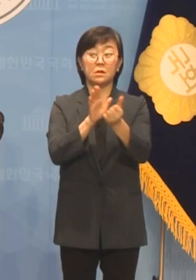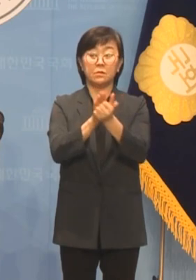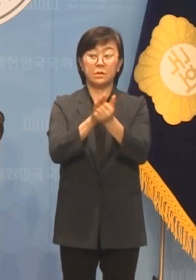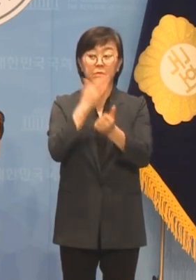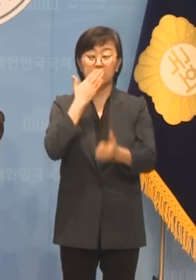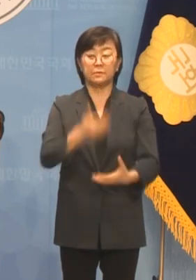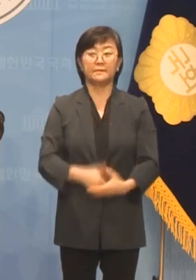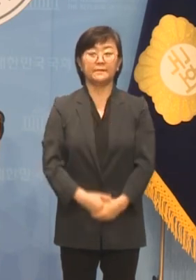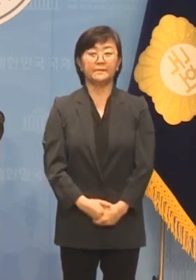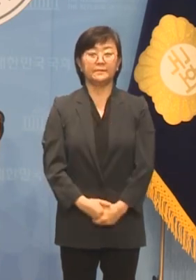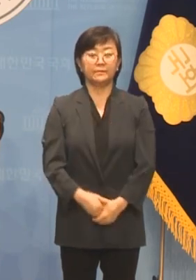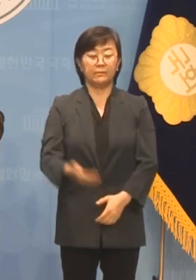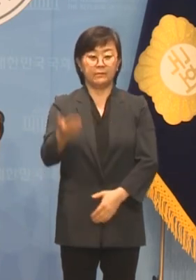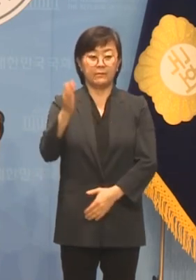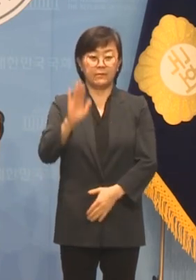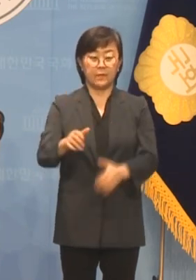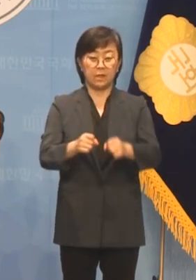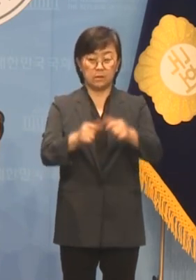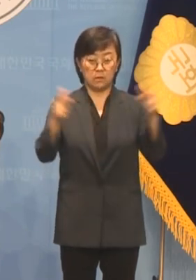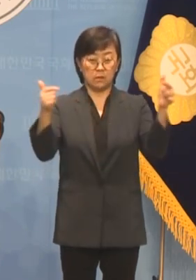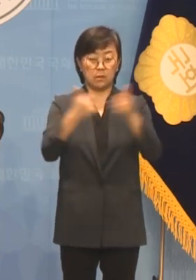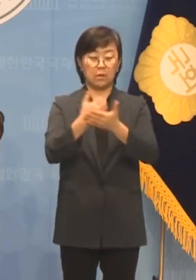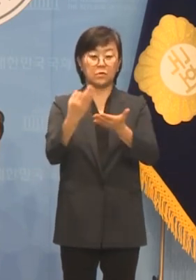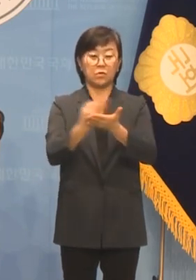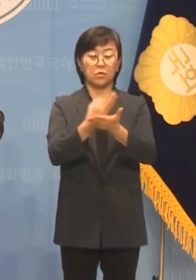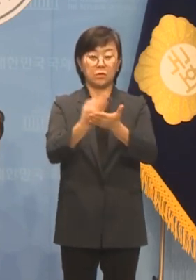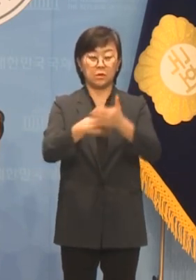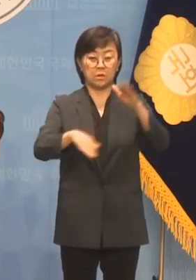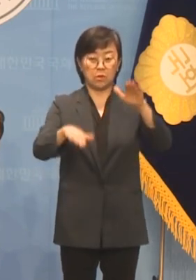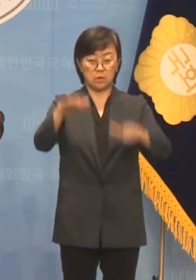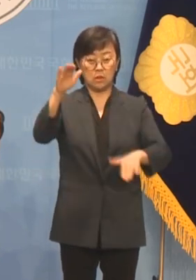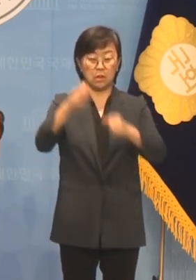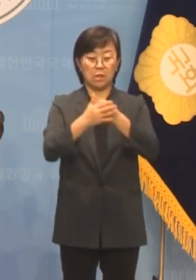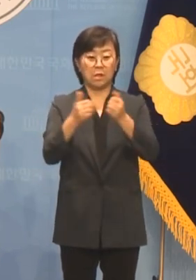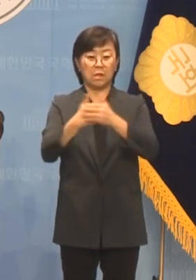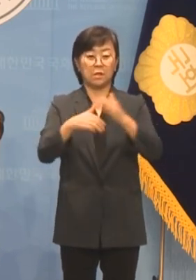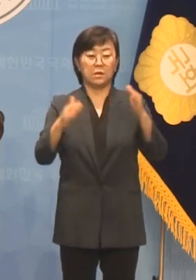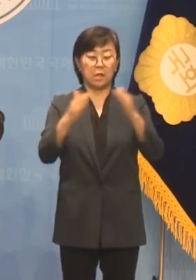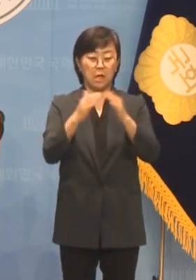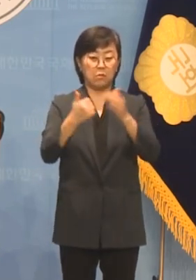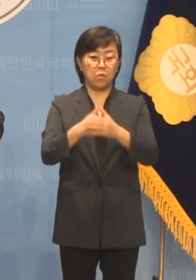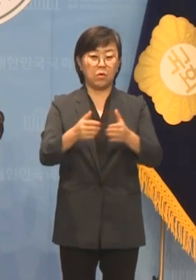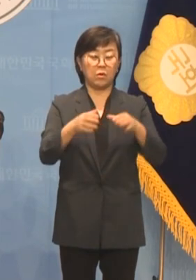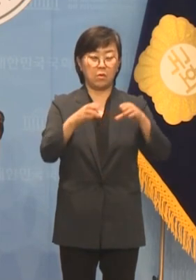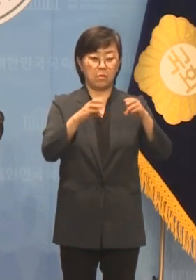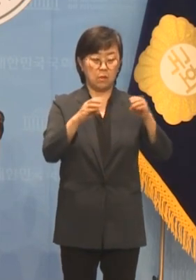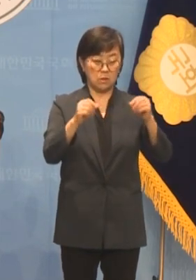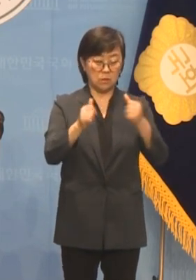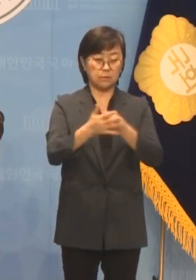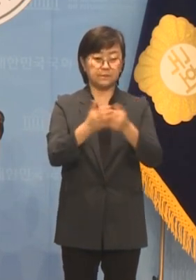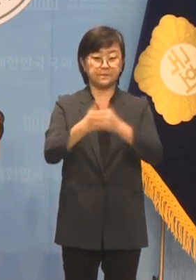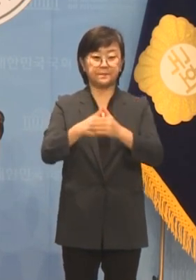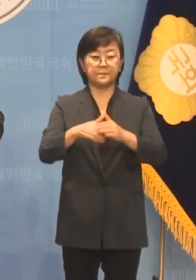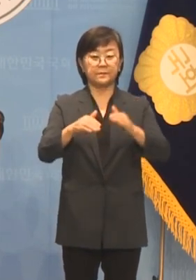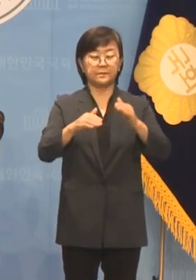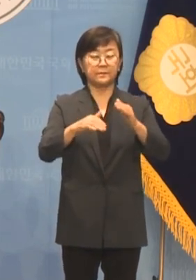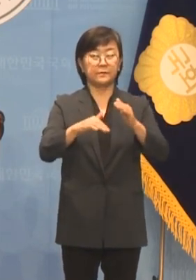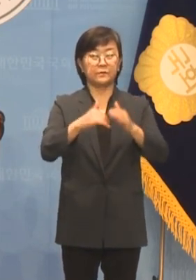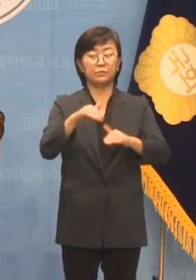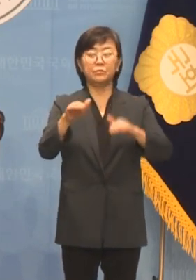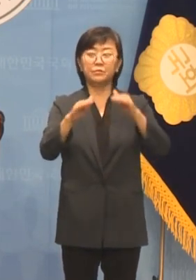뒷받침했습니다. 하지만 늘어나는 소득 격차, 부동산 가격 급등, 세대 간 불평등의